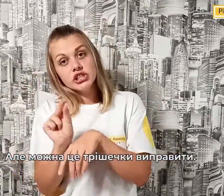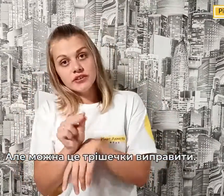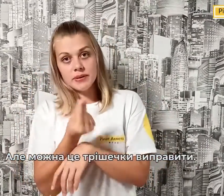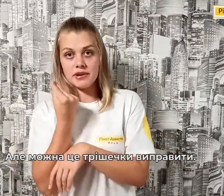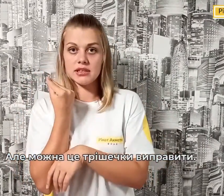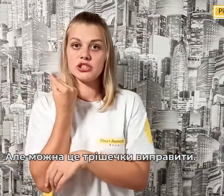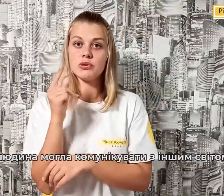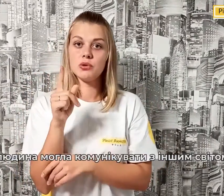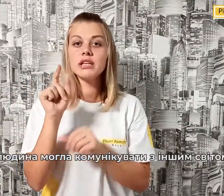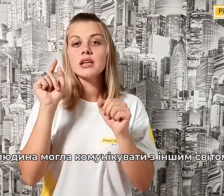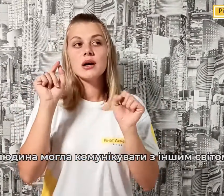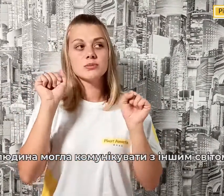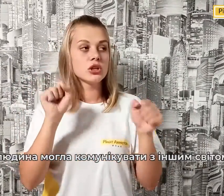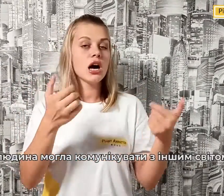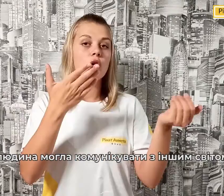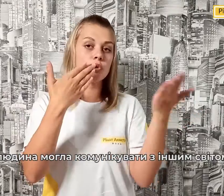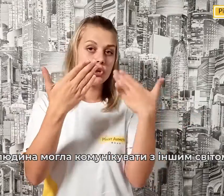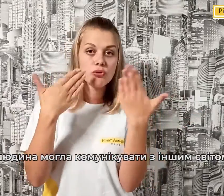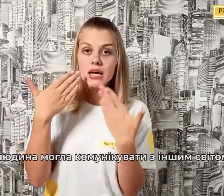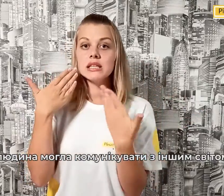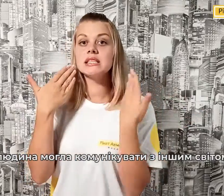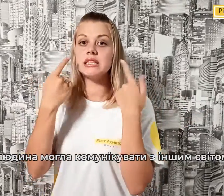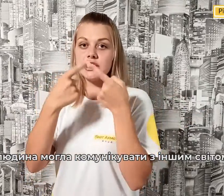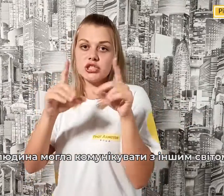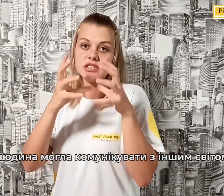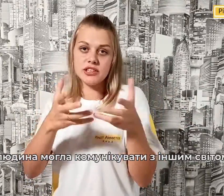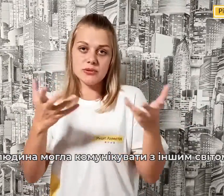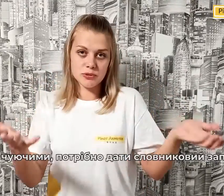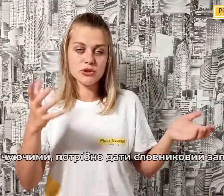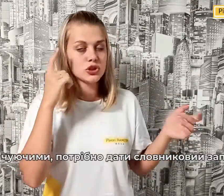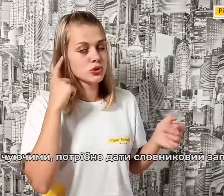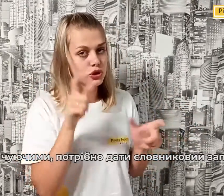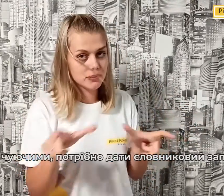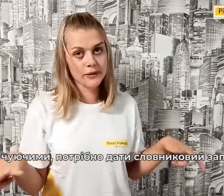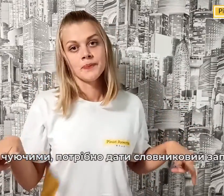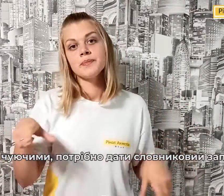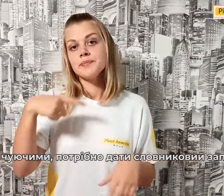трішечки виправити, щоб людина могла комунікувати з іншим світом, тобто з чуючими.